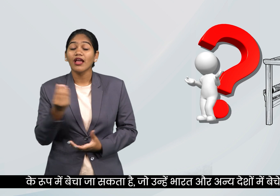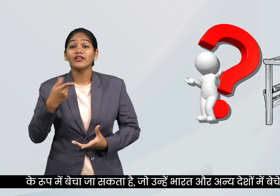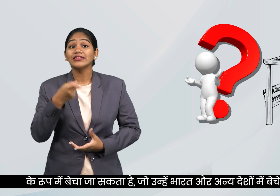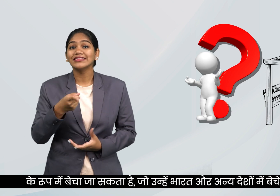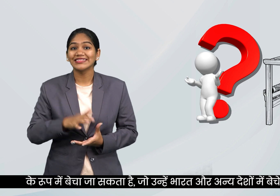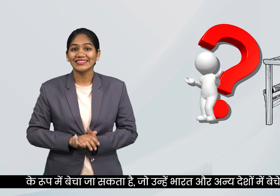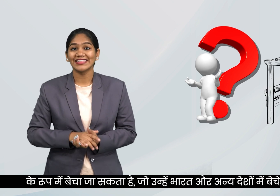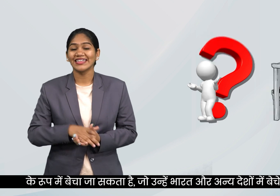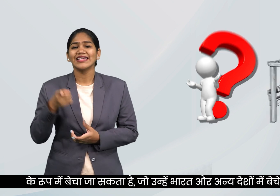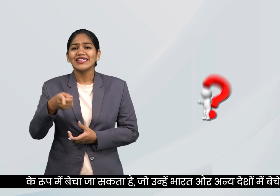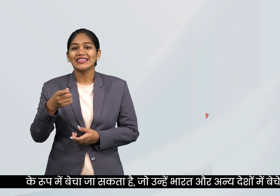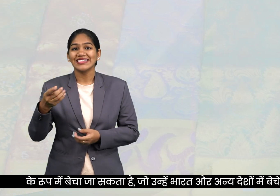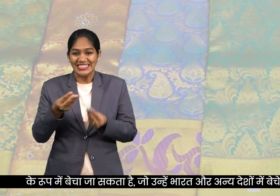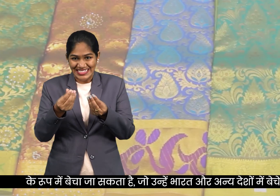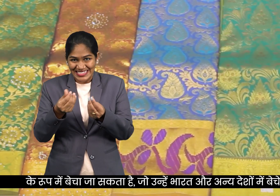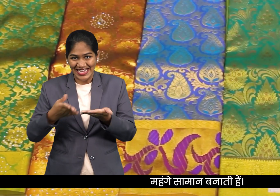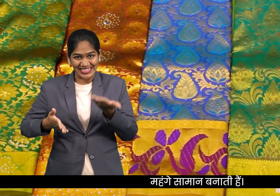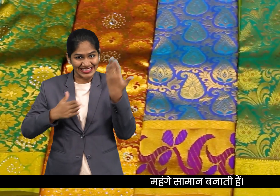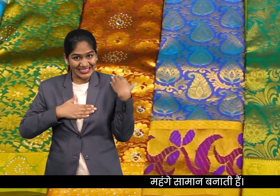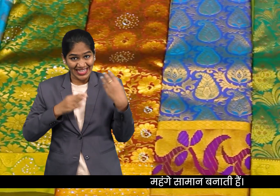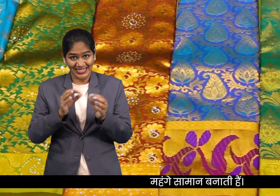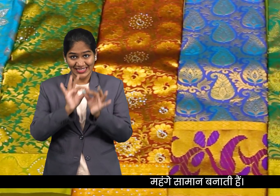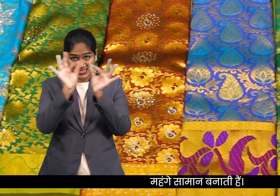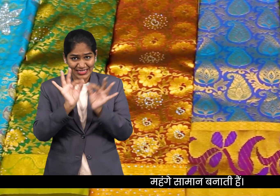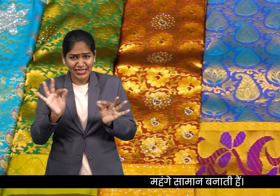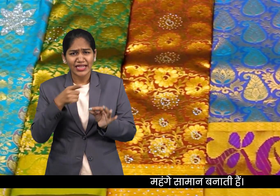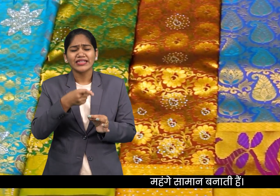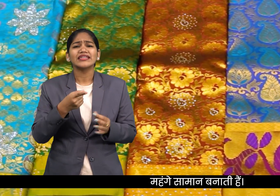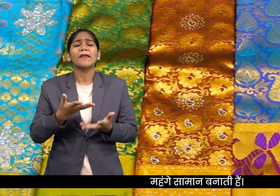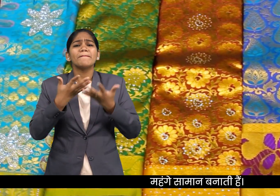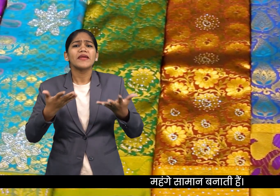जाने वाली विशेष और सबसे महंगी मानी जाती है।